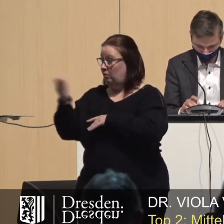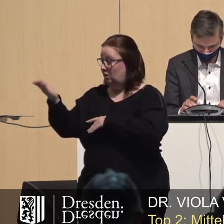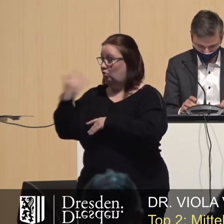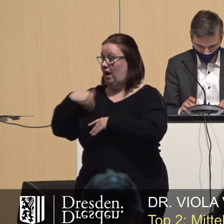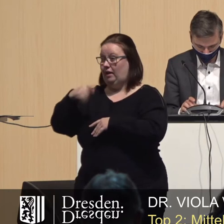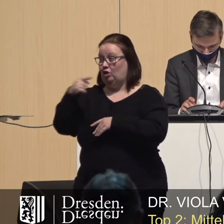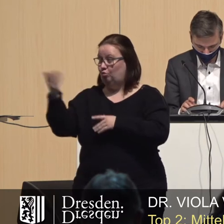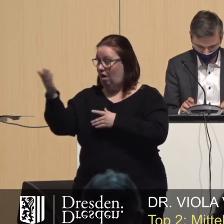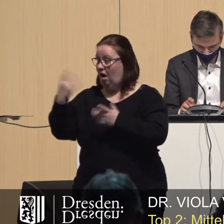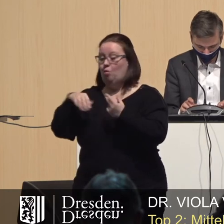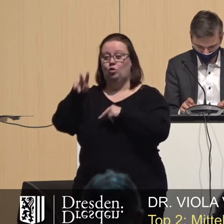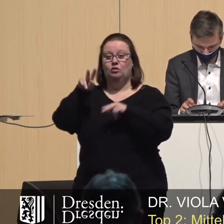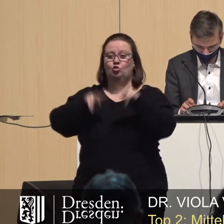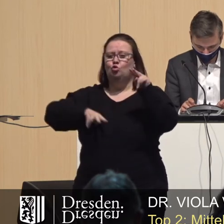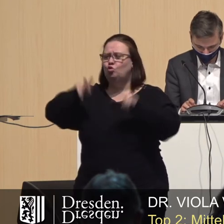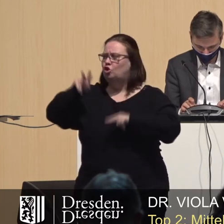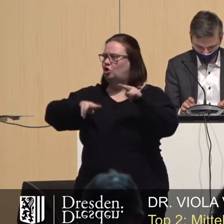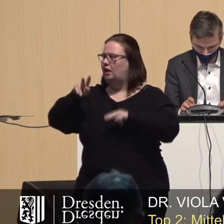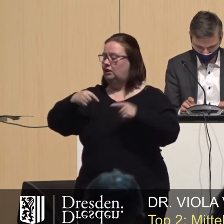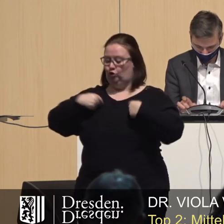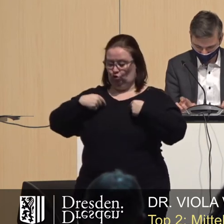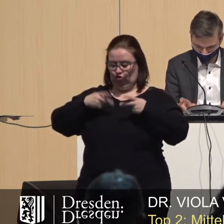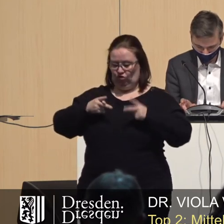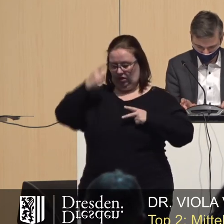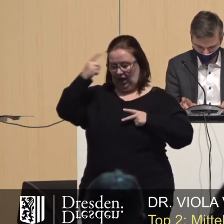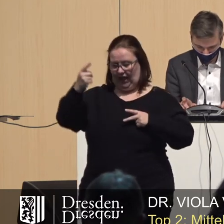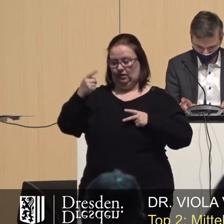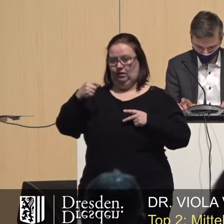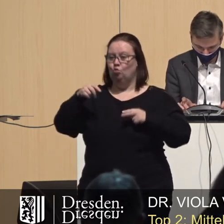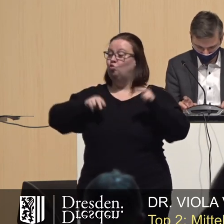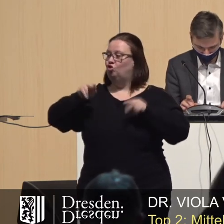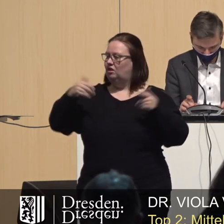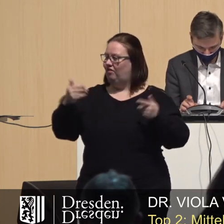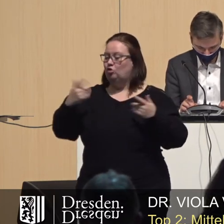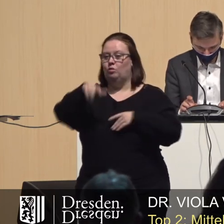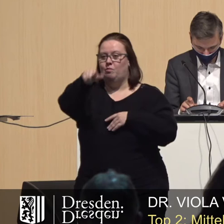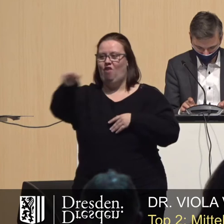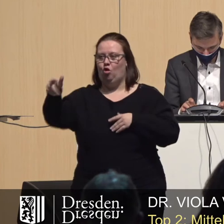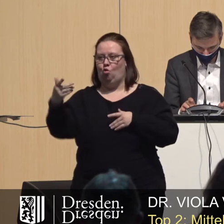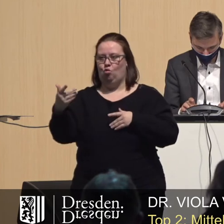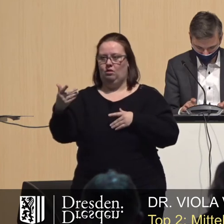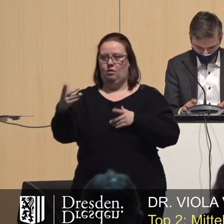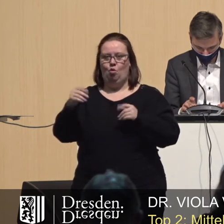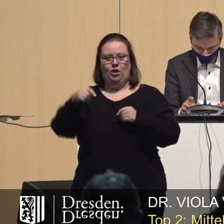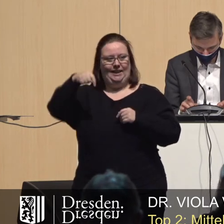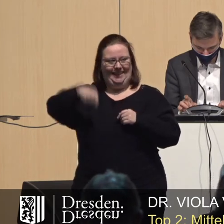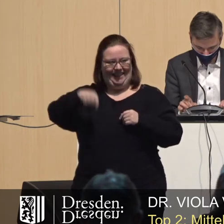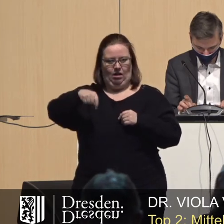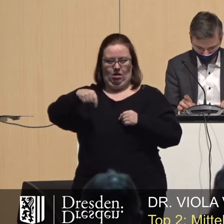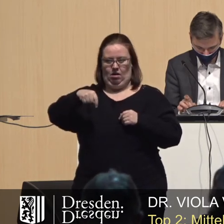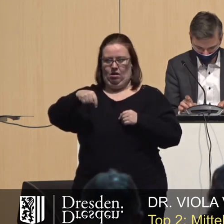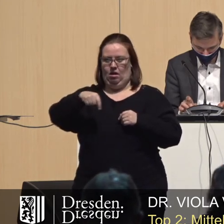Herr Genschmar, der Unterschied zwischen uns Stadträtinnen und Stadträten und der Bevölkerung ist, dass wir von